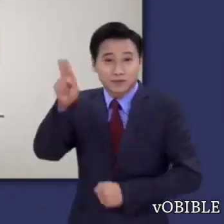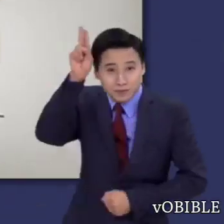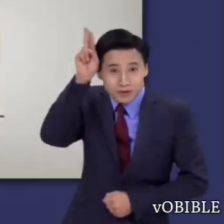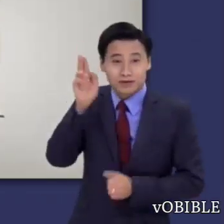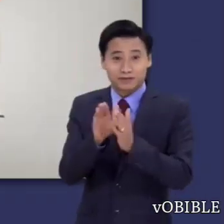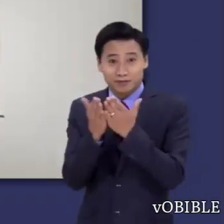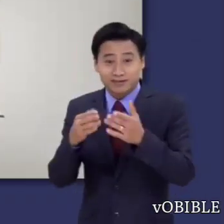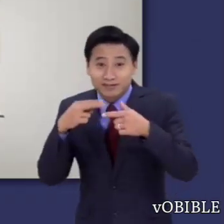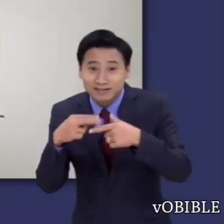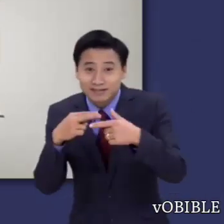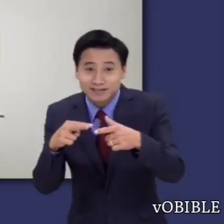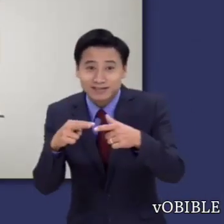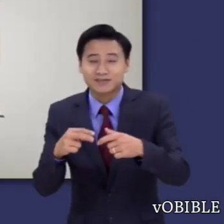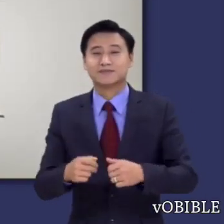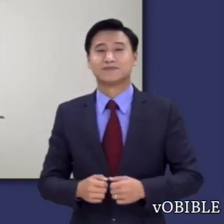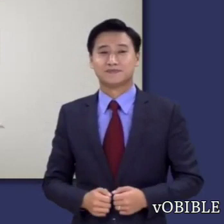罗马书简介。